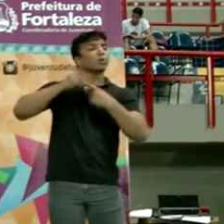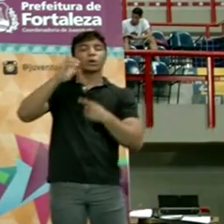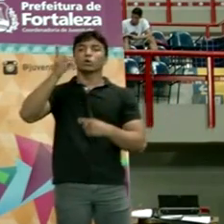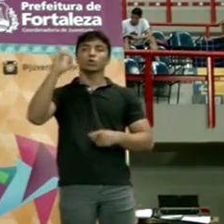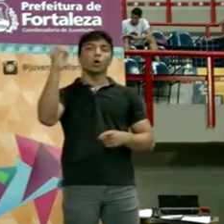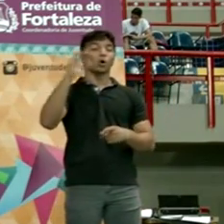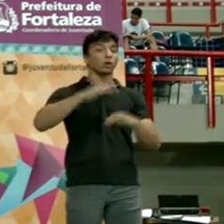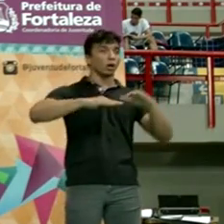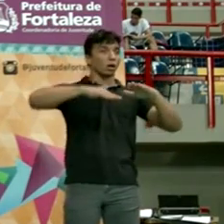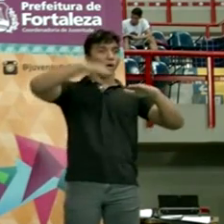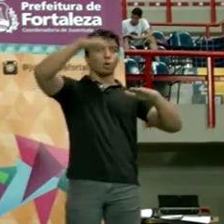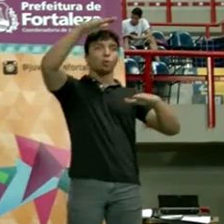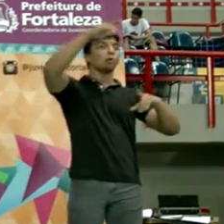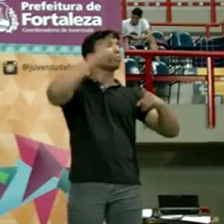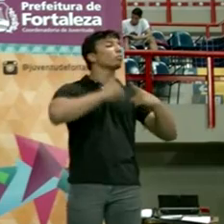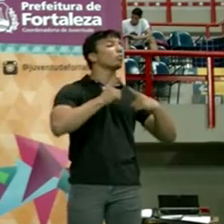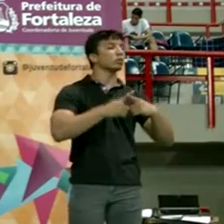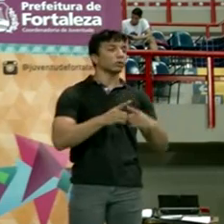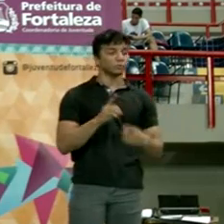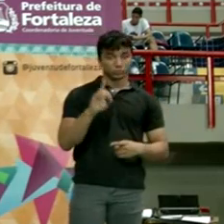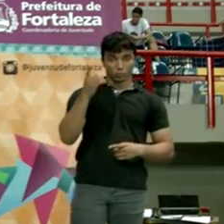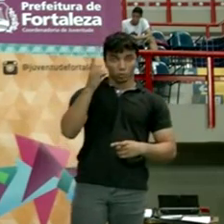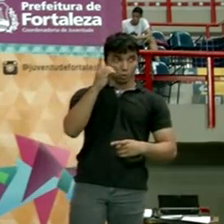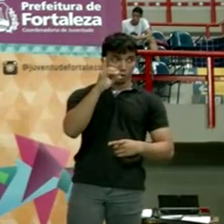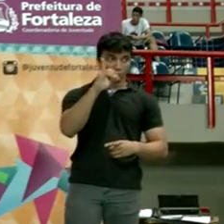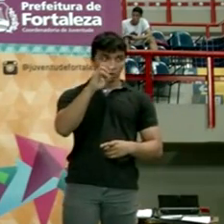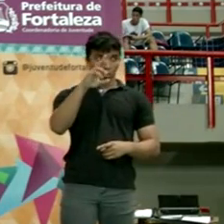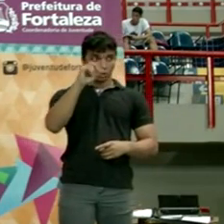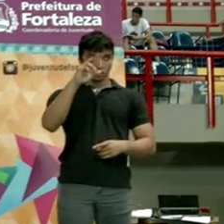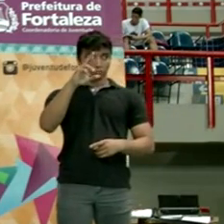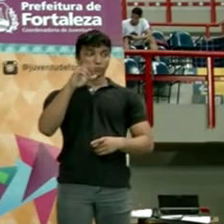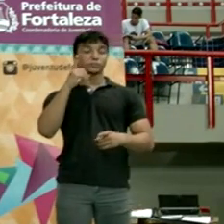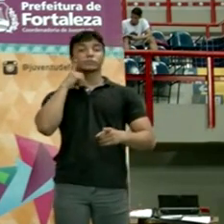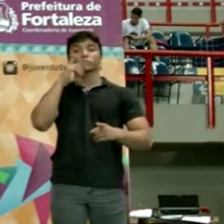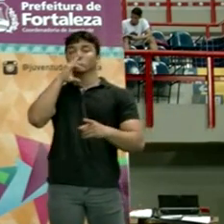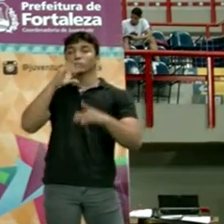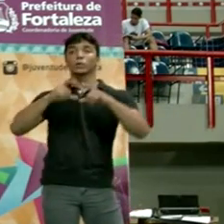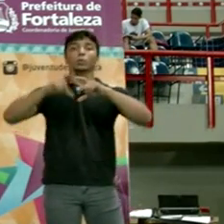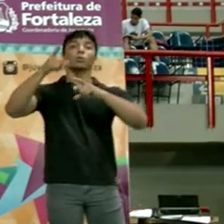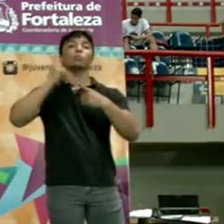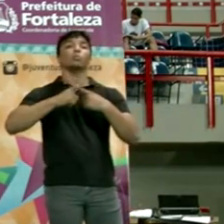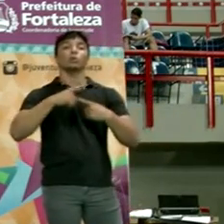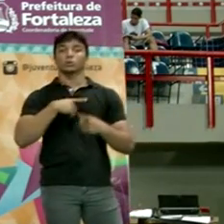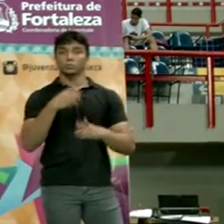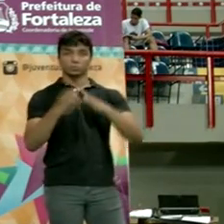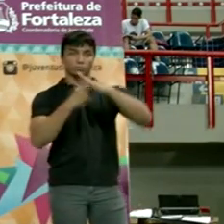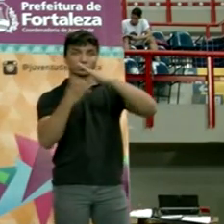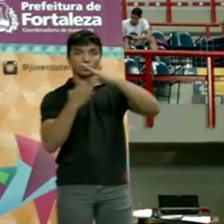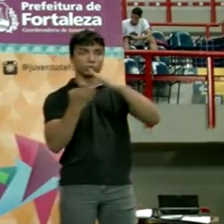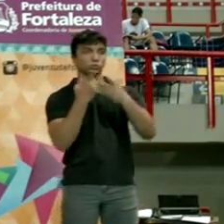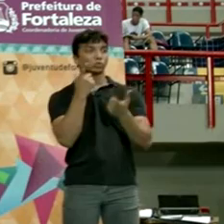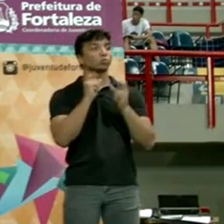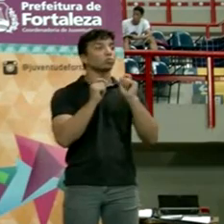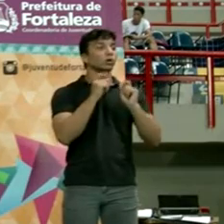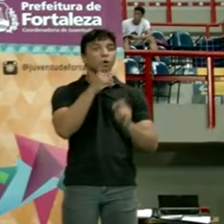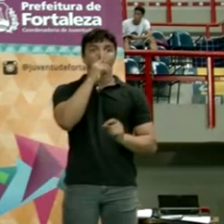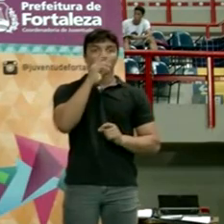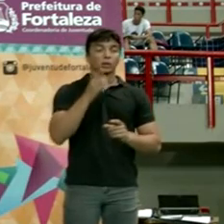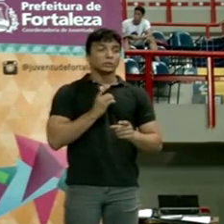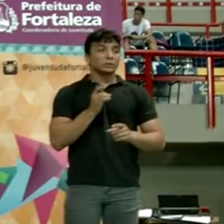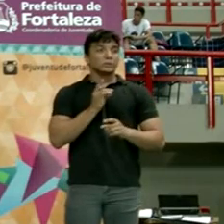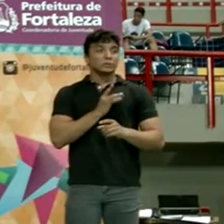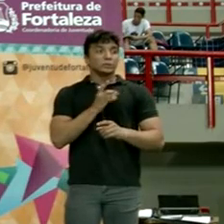dólar aumenta? O dólar aumenta porque as pessoas, os empresários, os grandes investidores, se